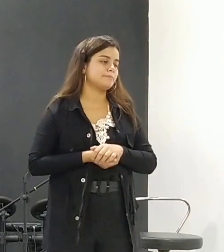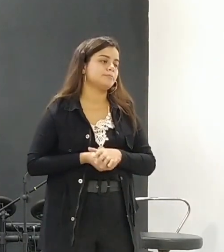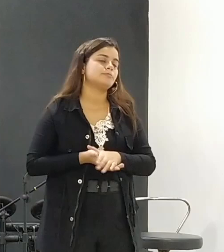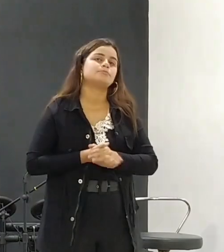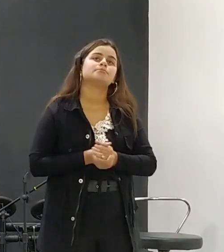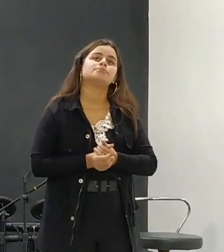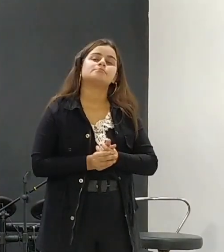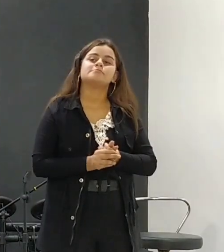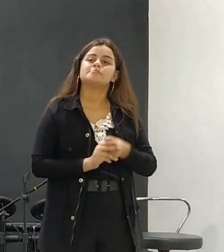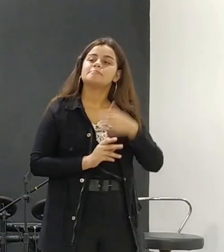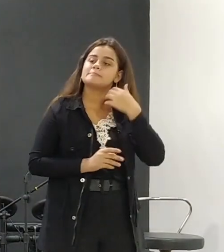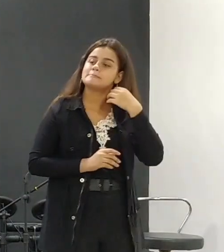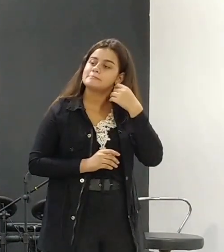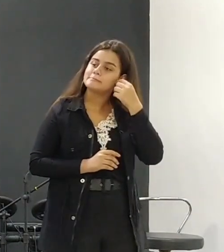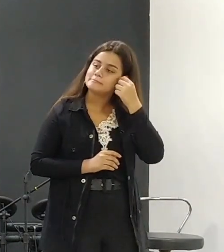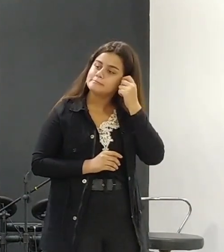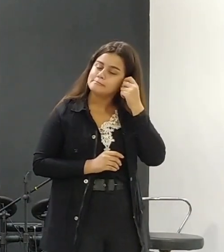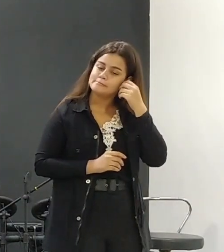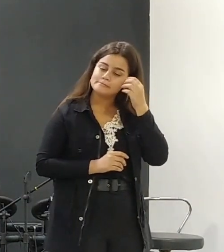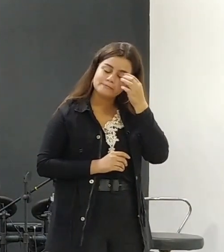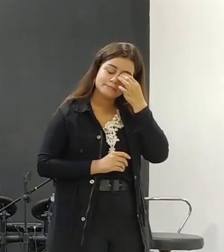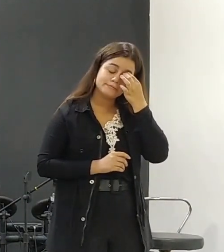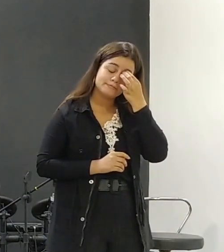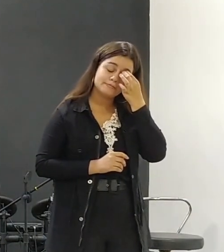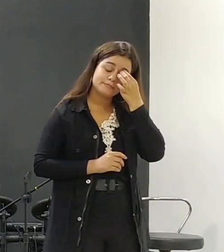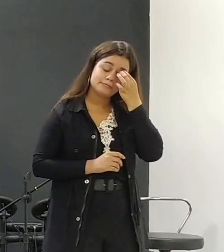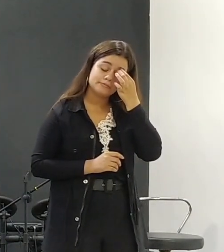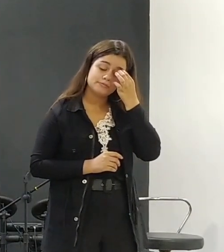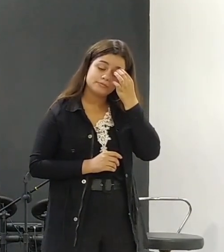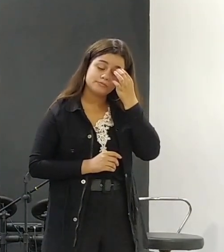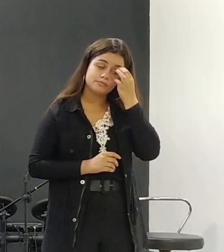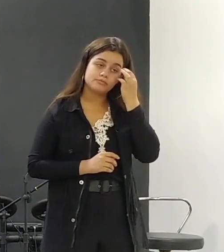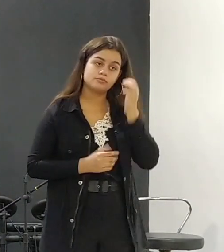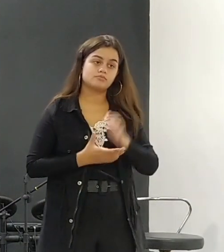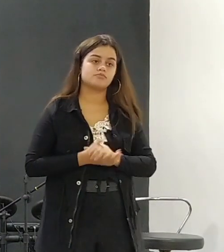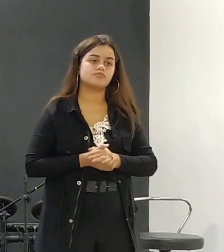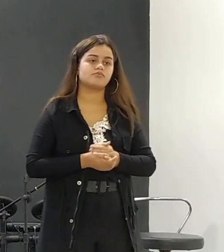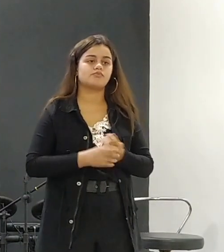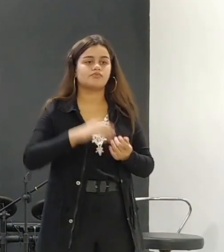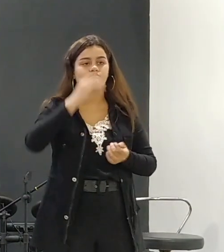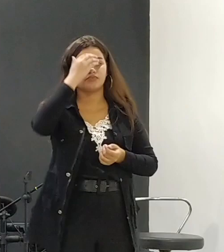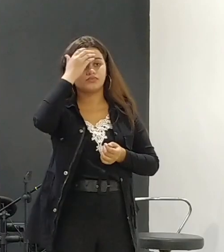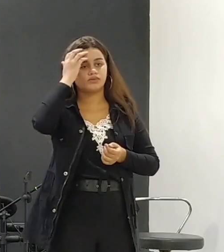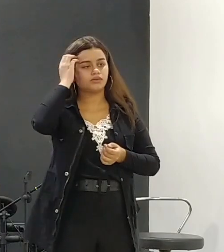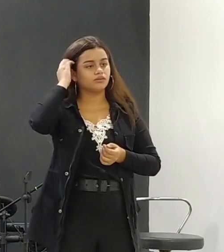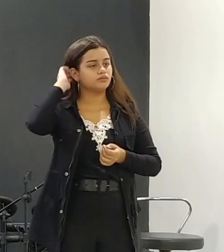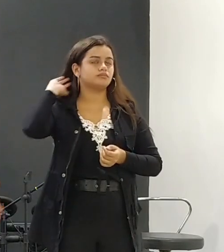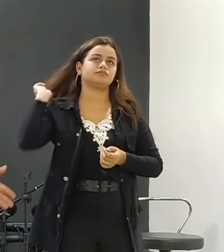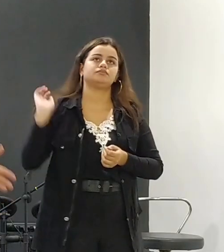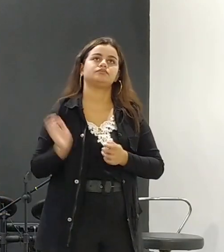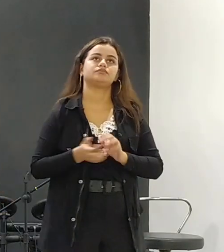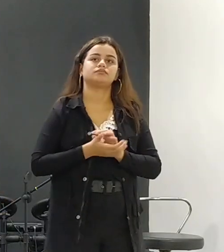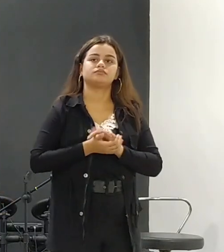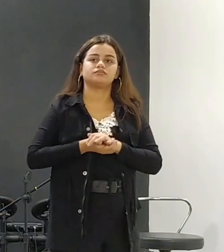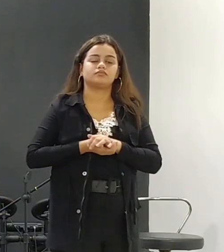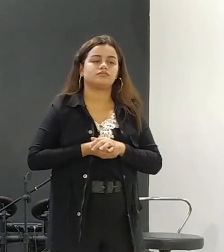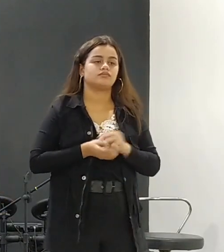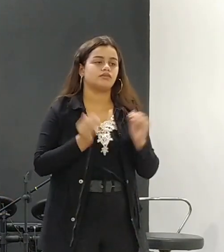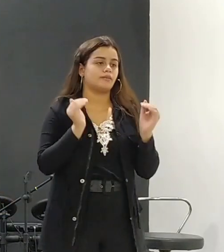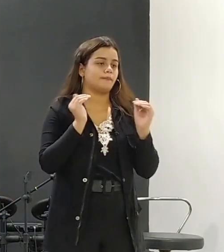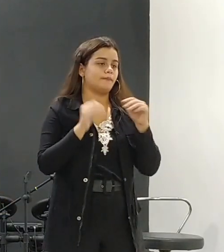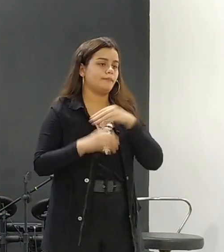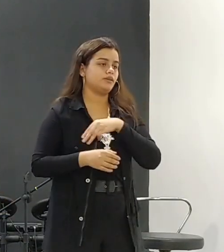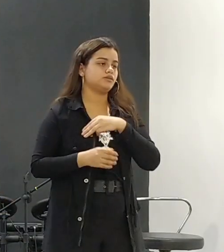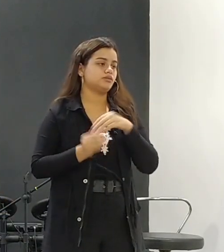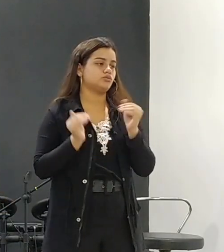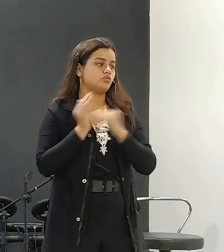e fazer aquela célebre declaração de Josué, capítulo 24, versículo 15. Ministério de louvor, se já quiser